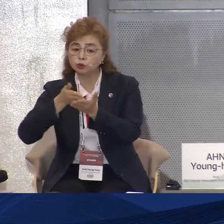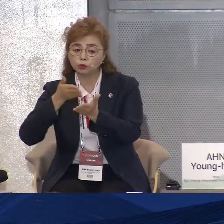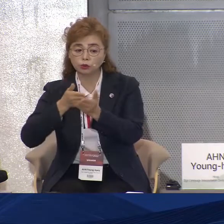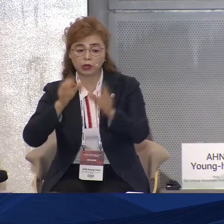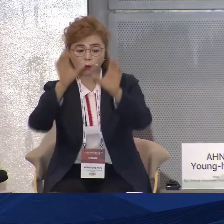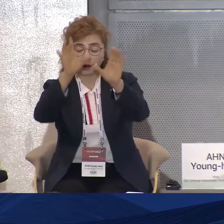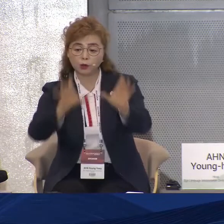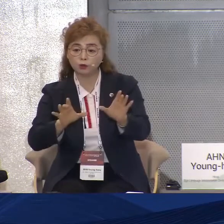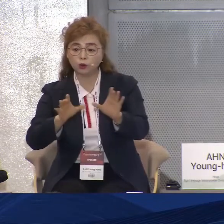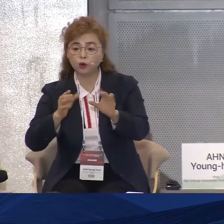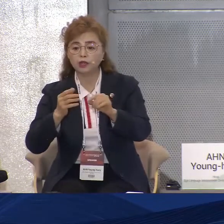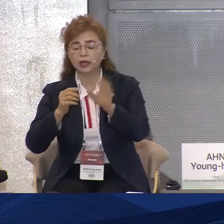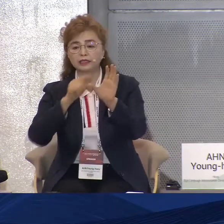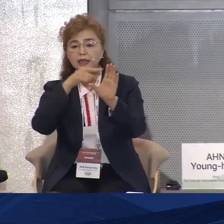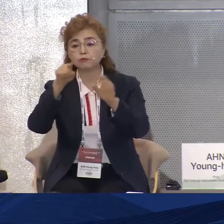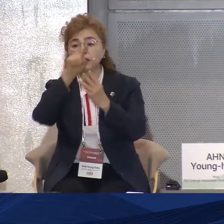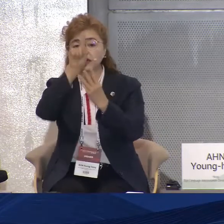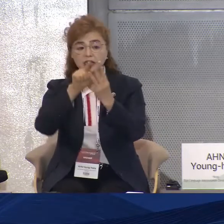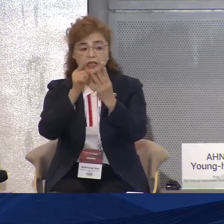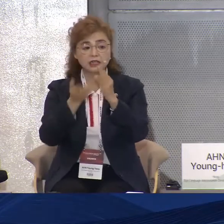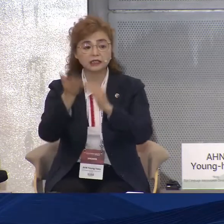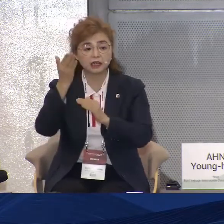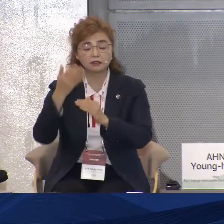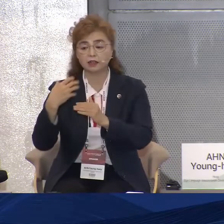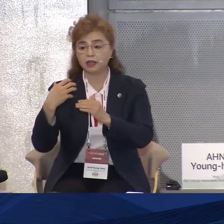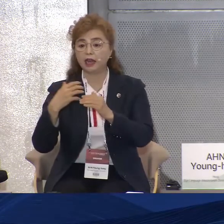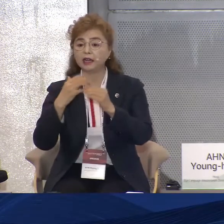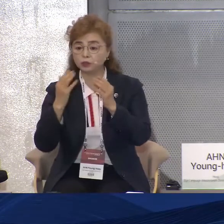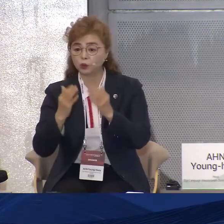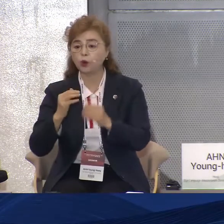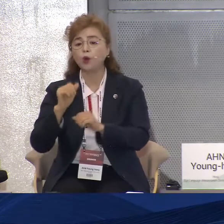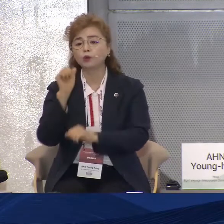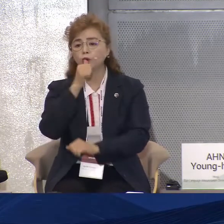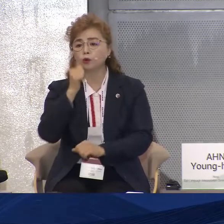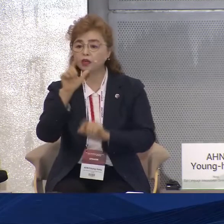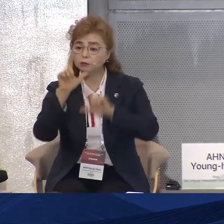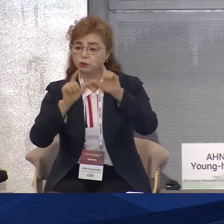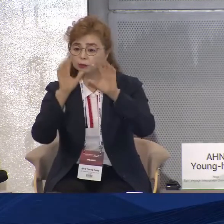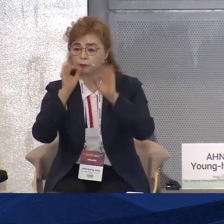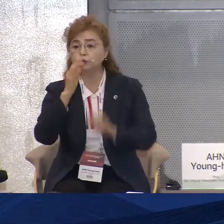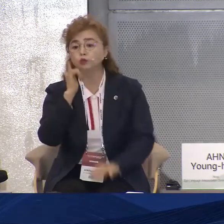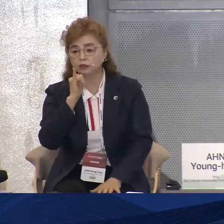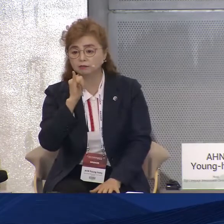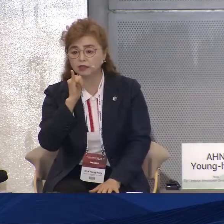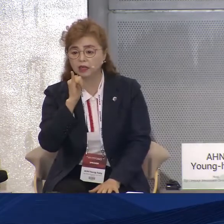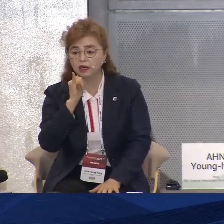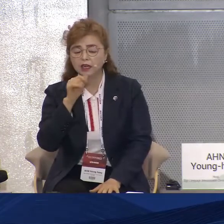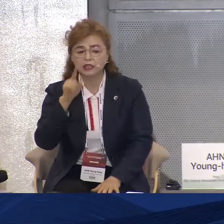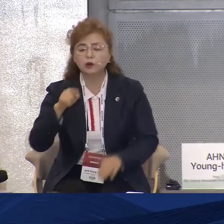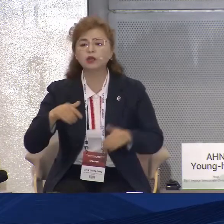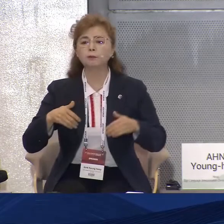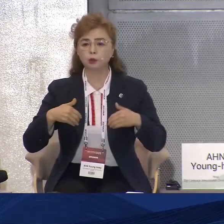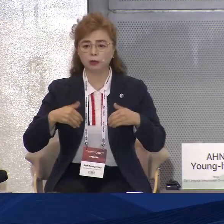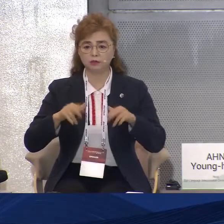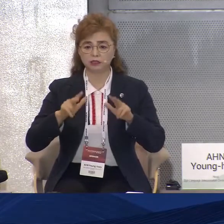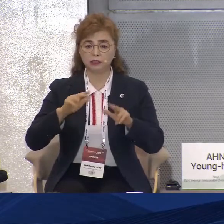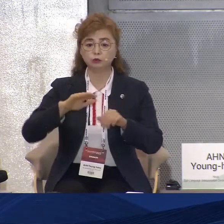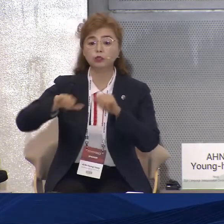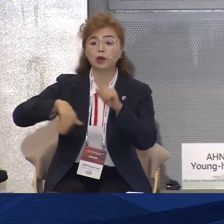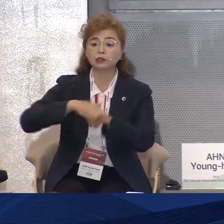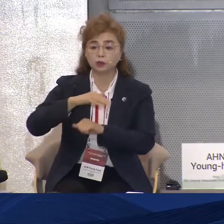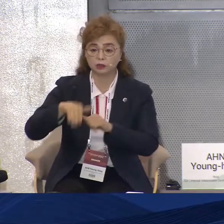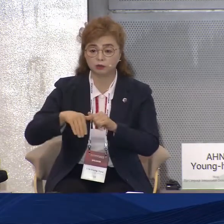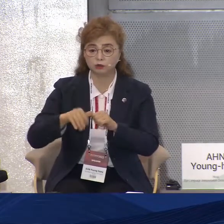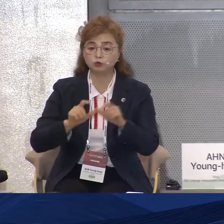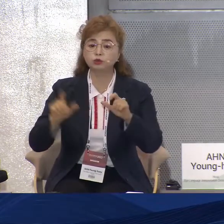해가지고 뉴스 통역도 이렇게 화면도 이렇게 3분의 1 이상을 이렇게 해가지고 통역하는 모습을 볼 수 있습니다. 이런 게 필요합니다.